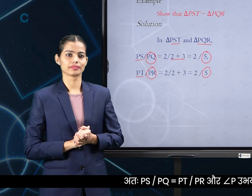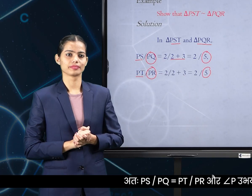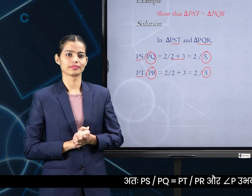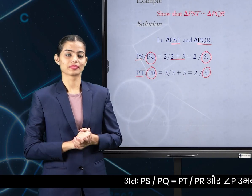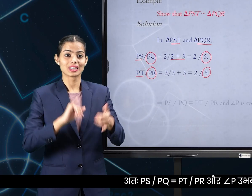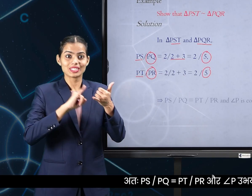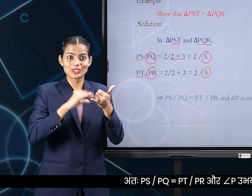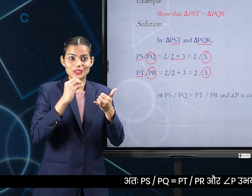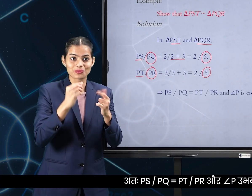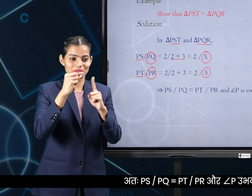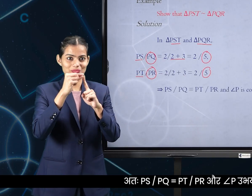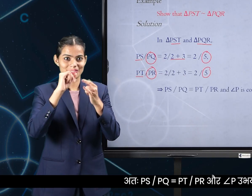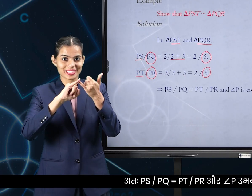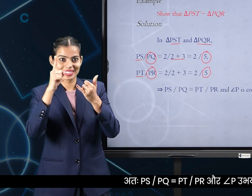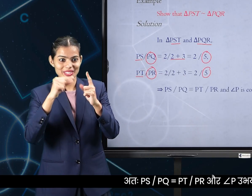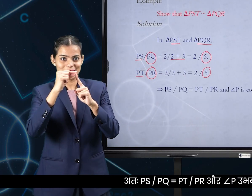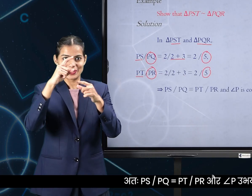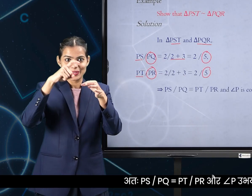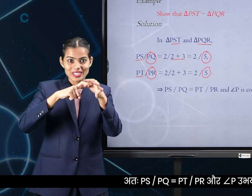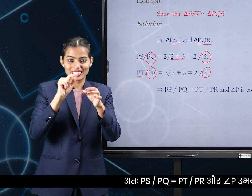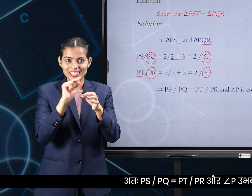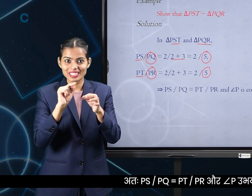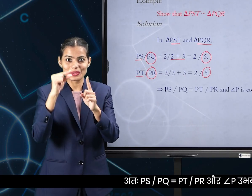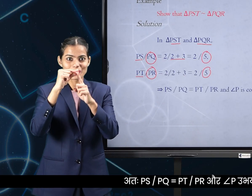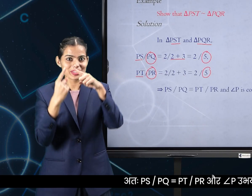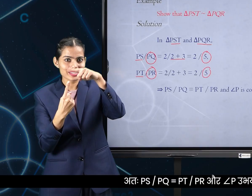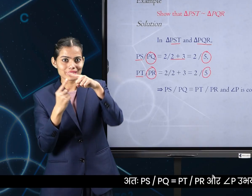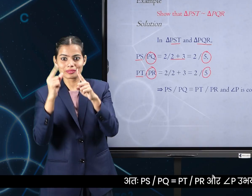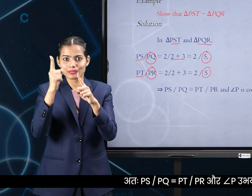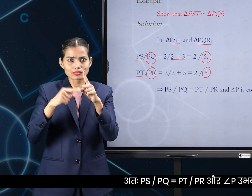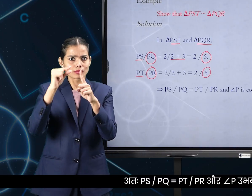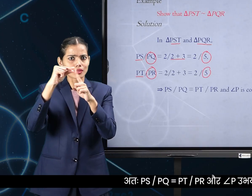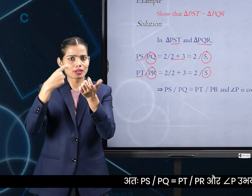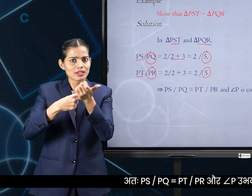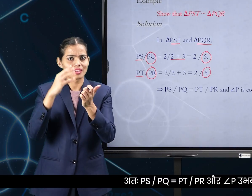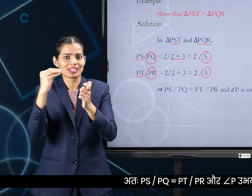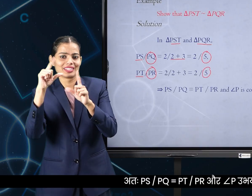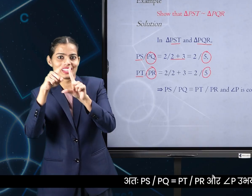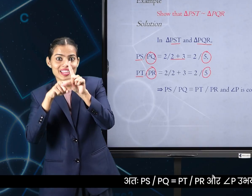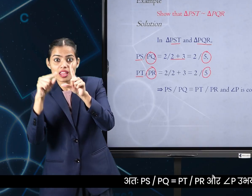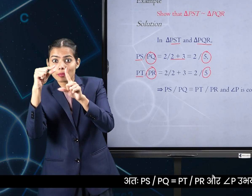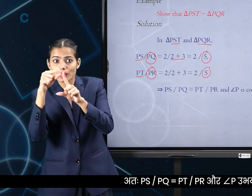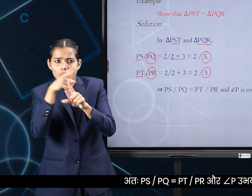अतः PS/PQ इज इक्वल PT/PR और एंगल P उभयनिष्ठ है।